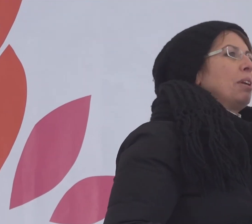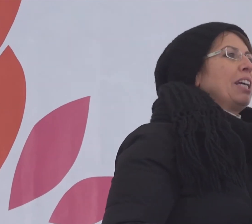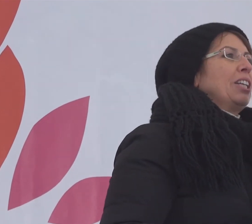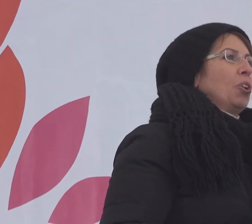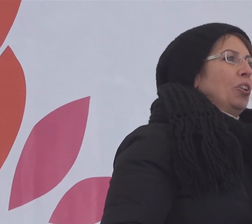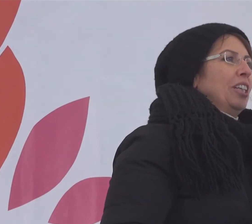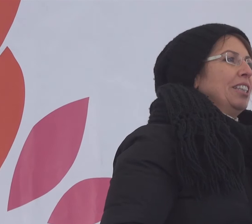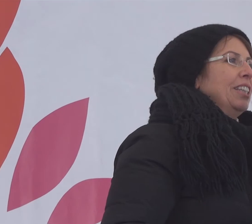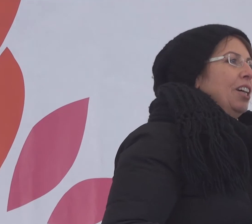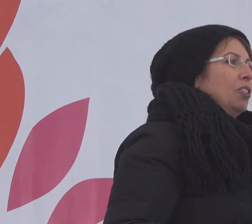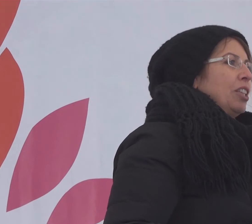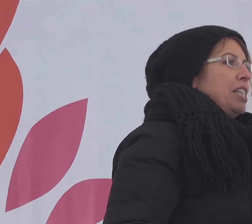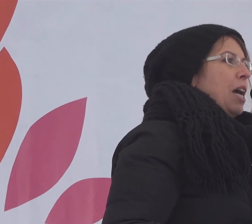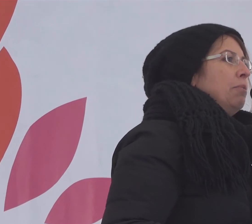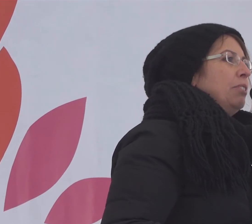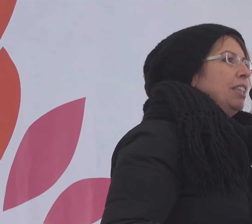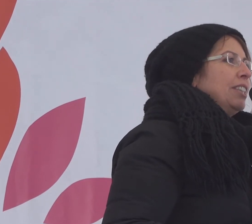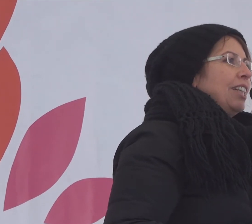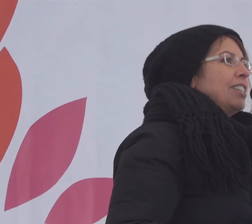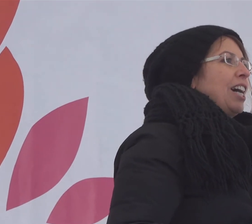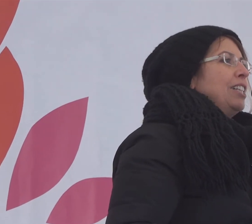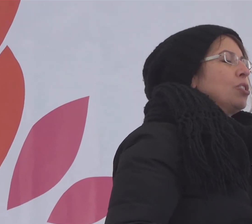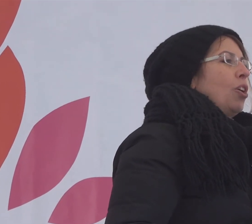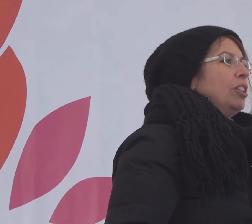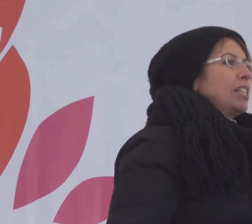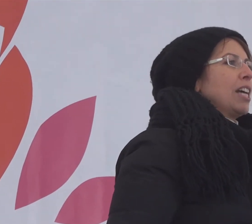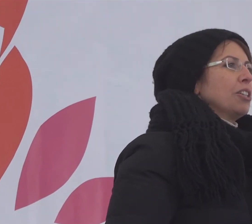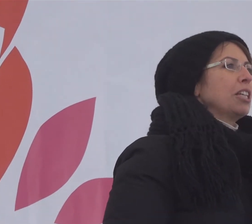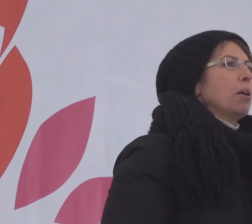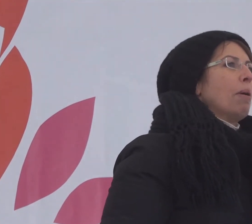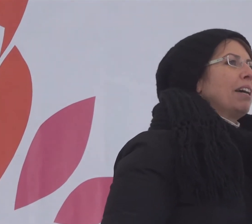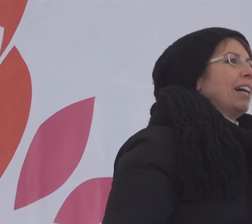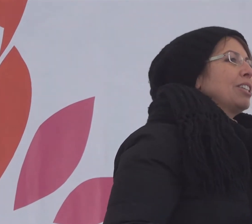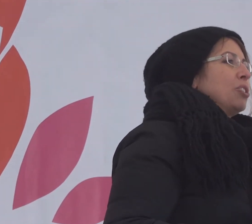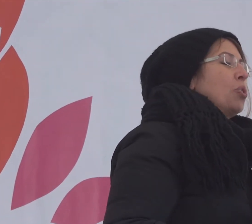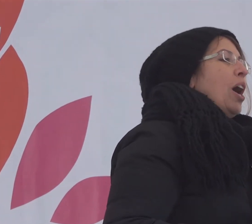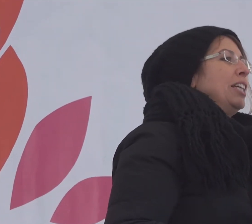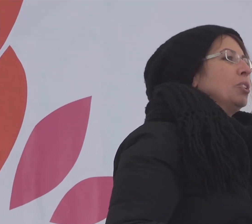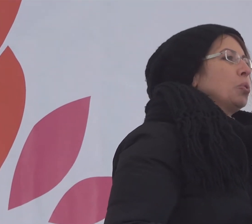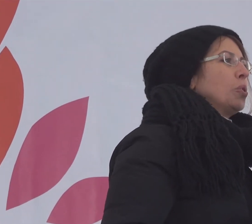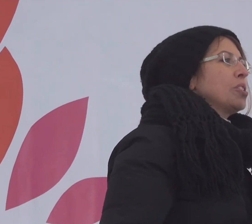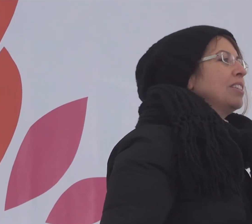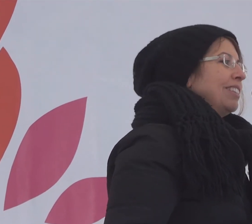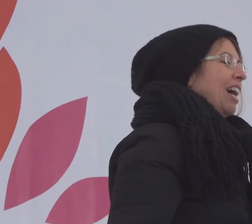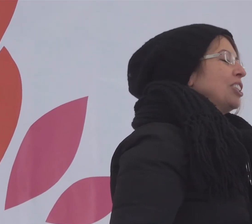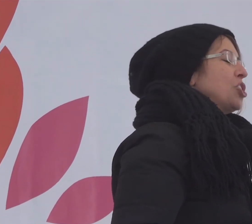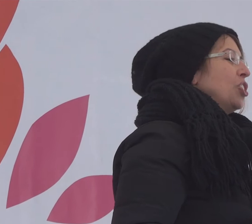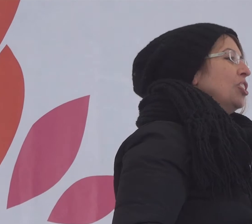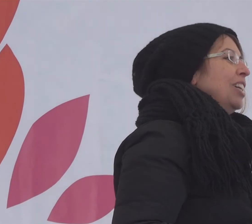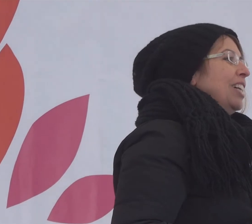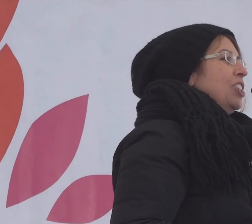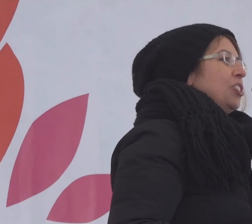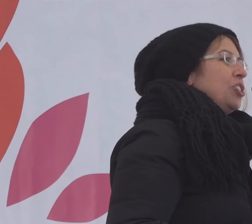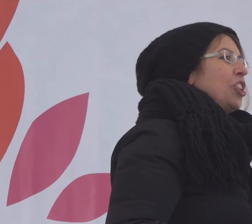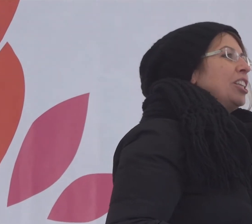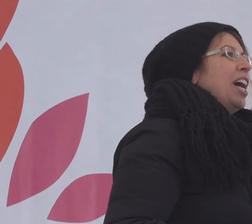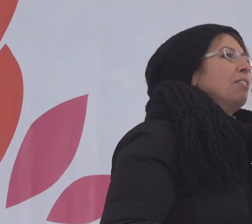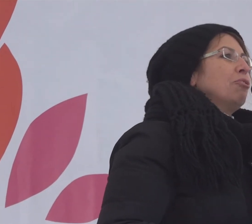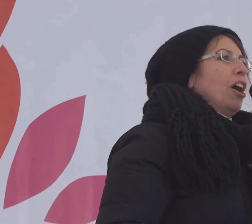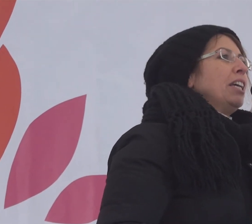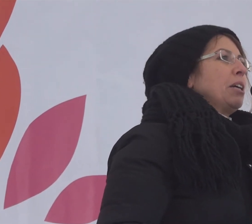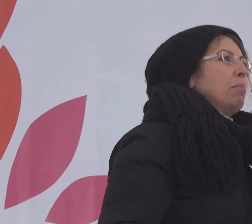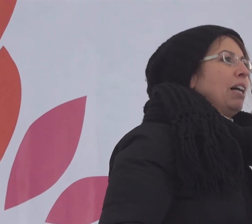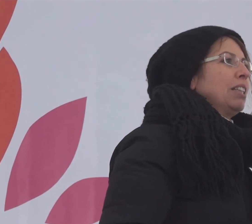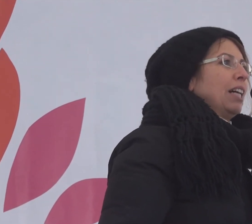die Nähe bringen können. Und deshalb finde ich es ganz toll, dass Ausländerbeirat so einen großen Dankeschön, Schritt